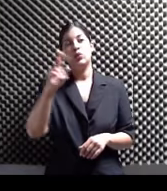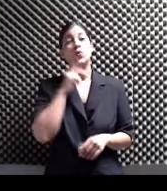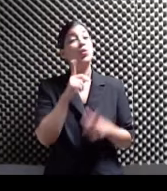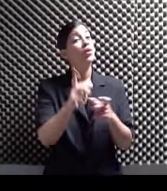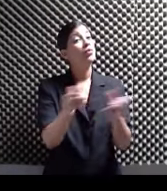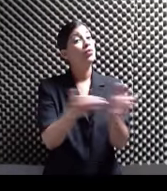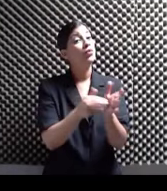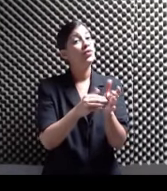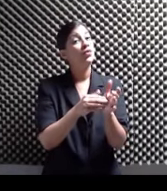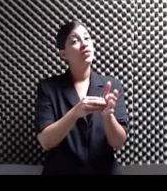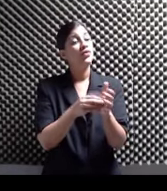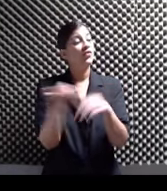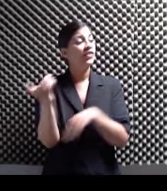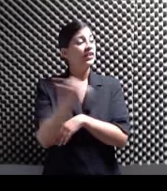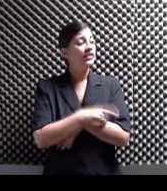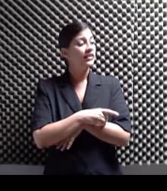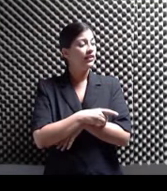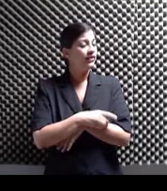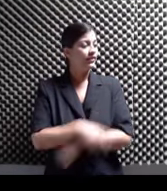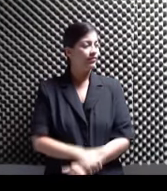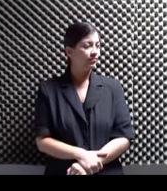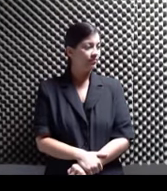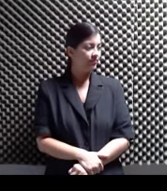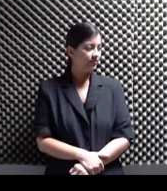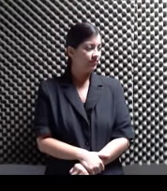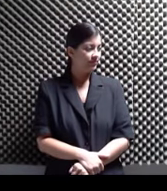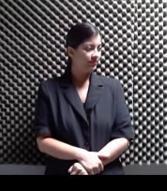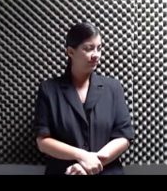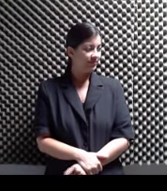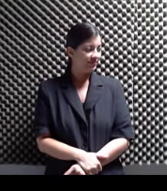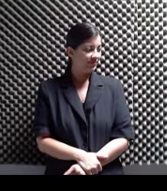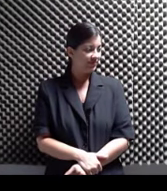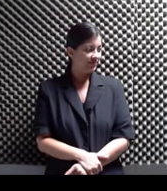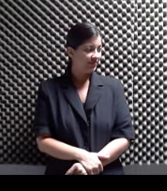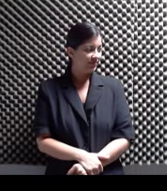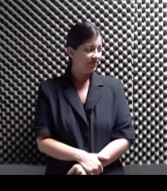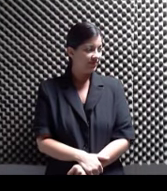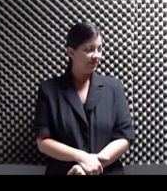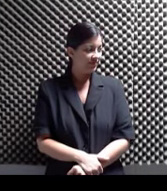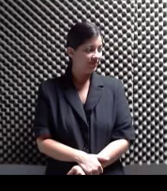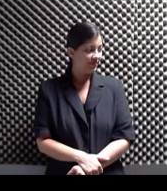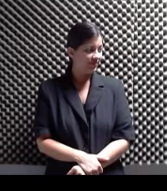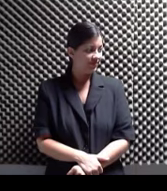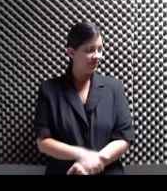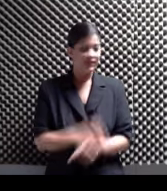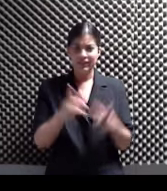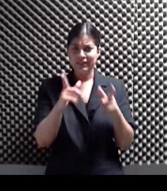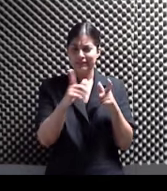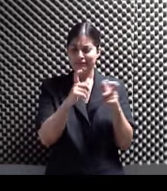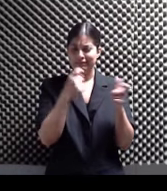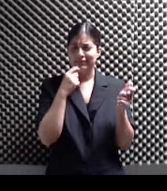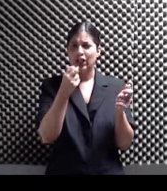repetir rapidito las fechas. Espérate que se me pasó el papel. Aquí está. El 20 tú, rápido.